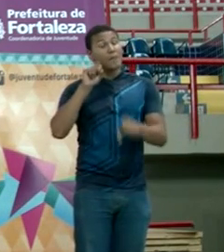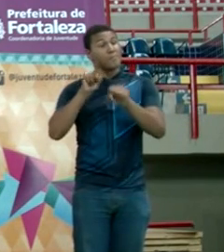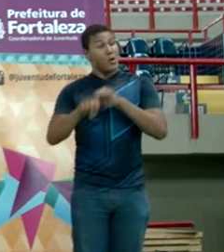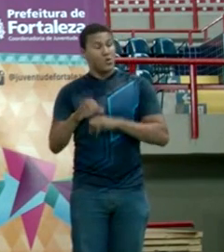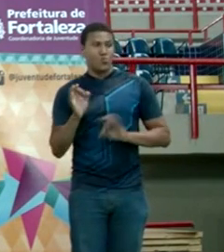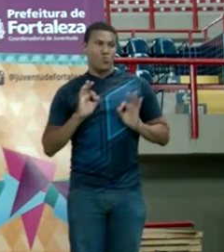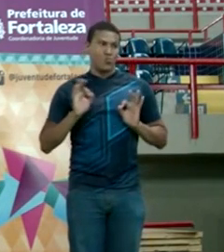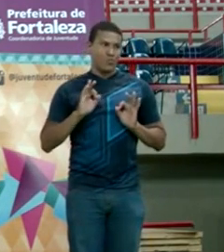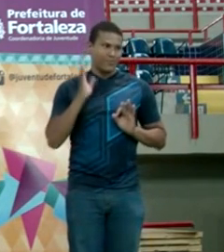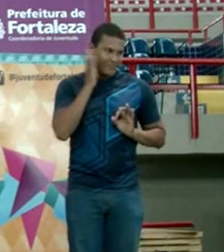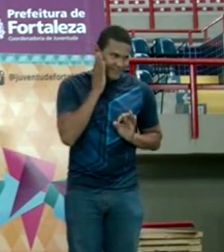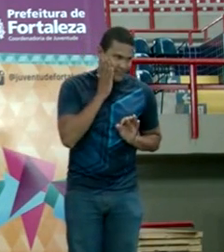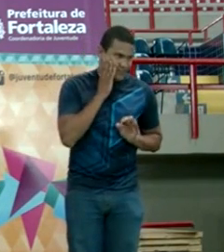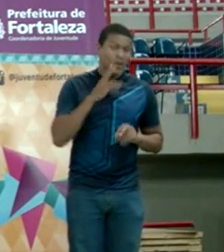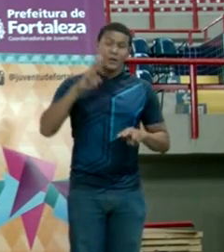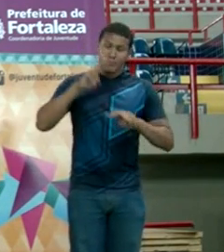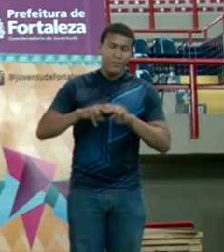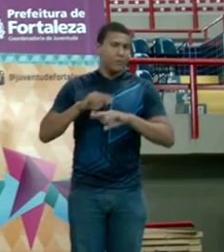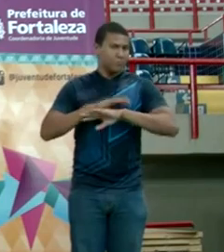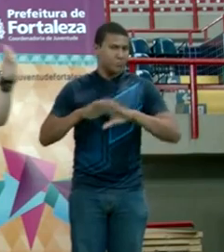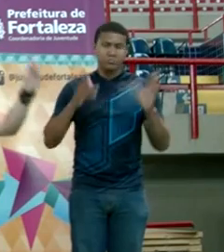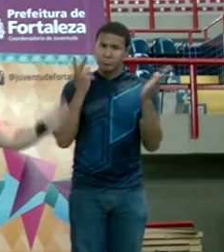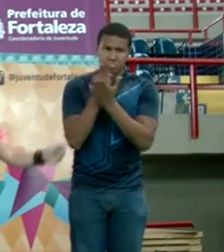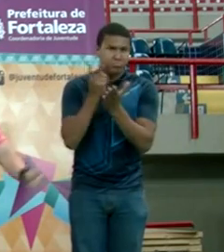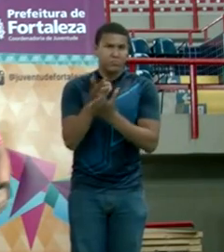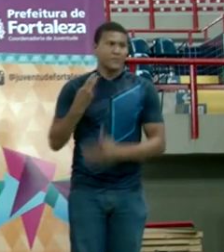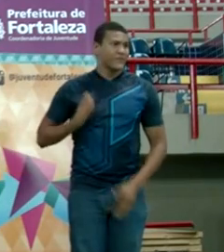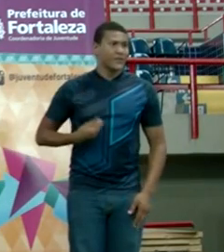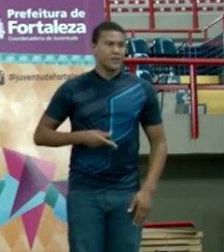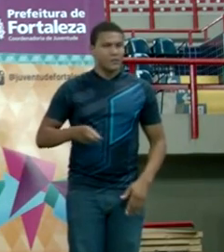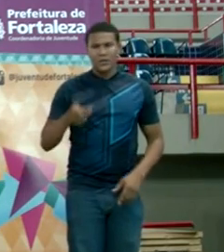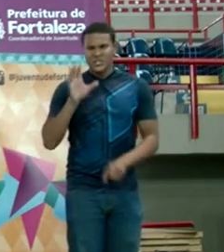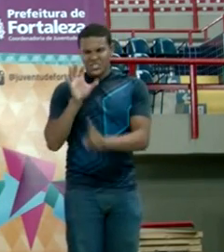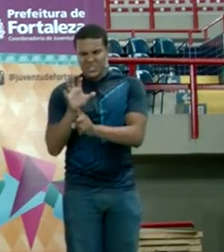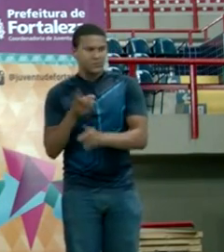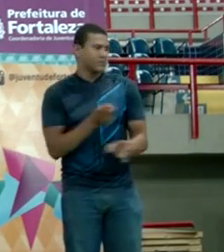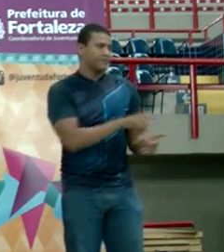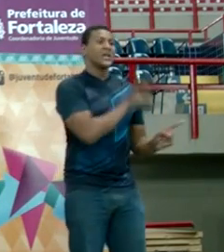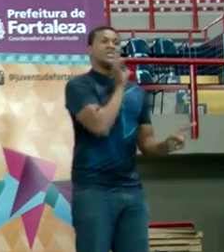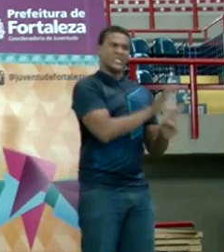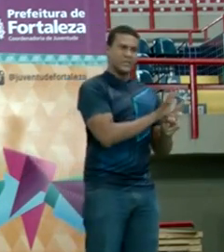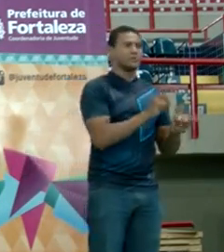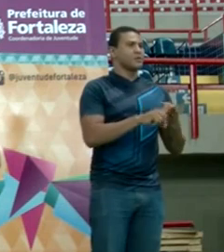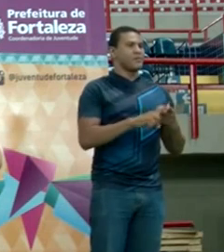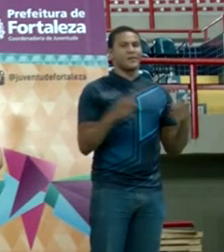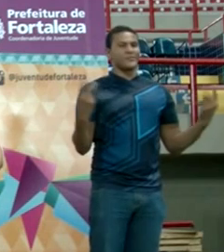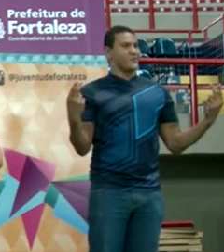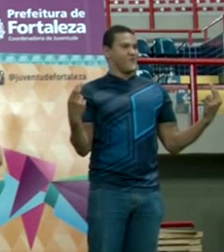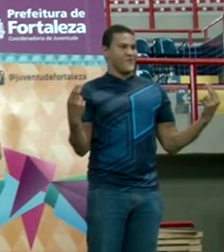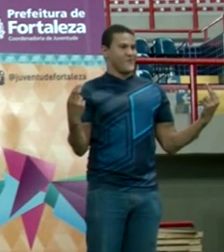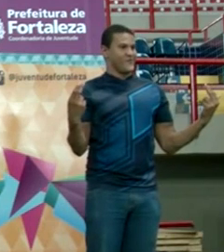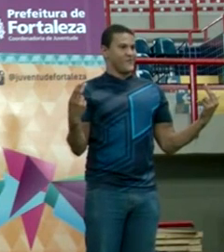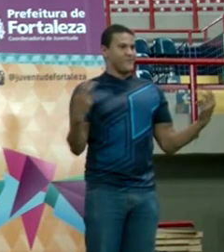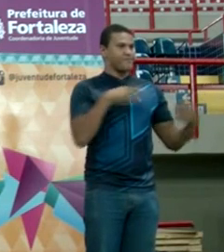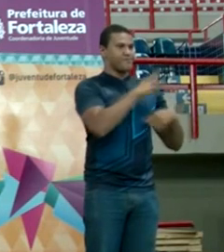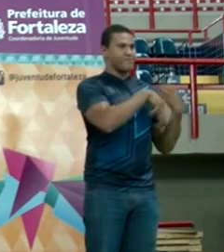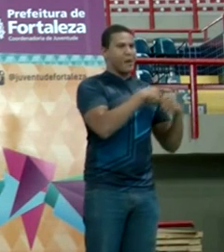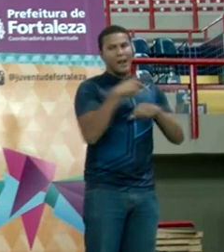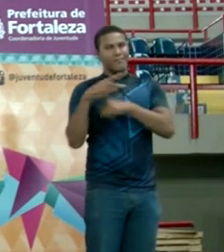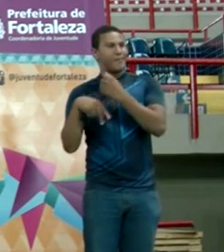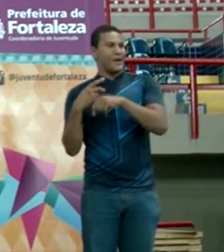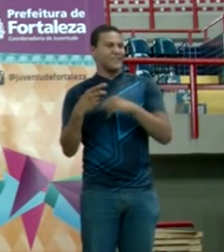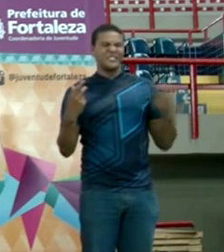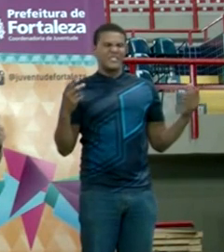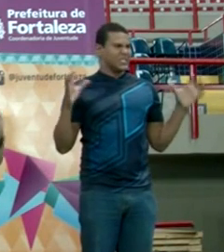morte. Então, de um lado havia repressão, do outro lado havia repressão. Tá? Os anos 40 é marcado